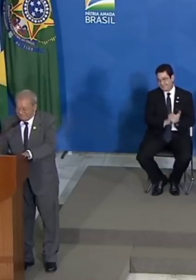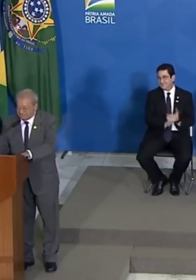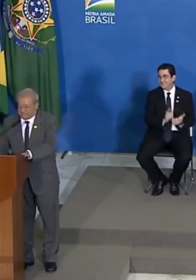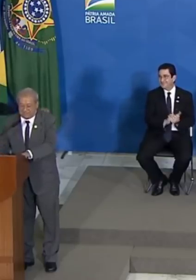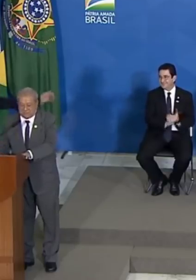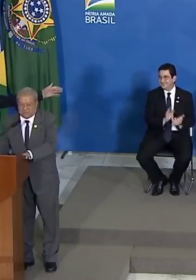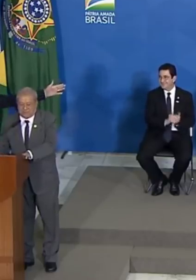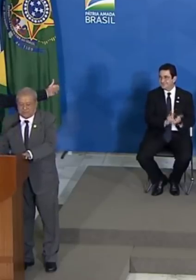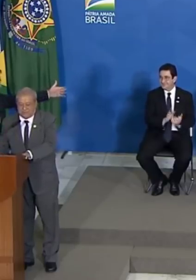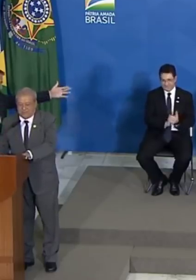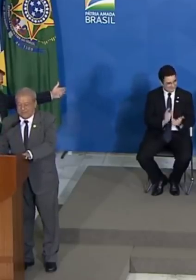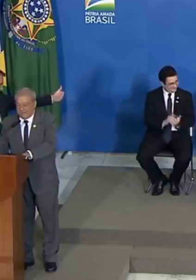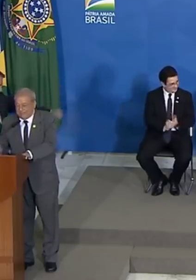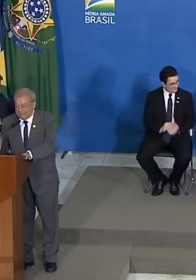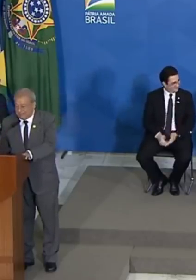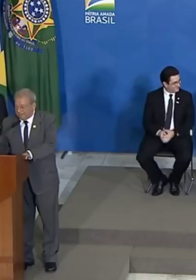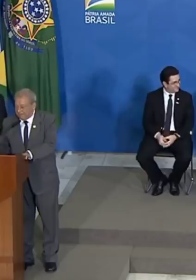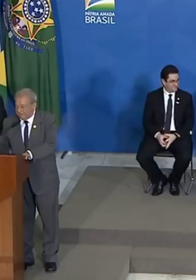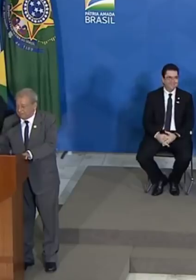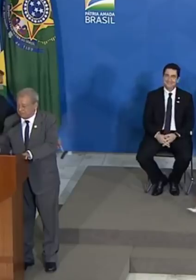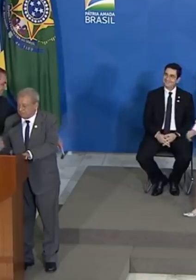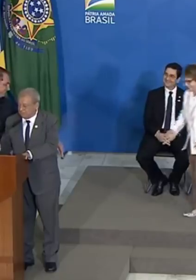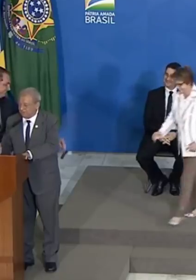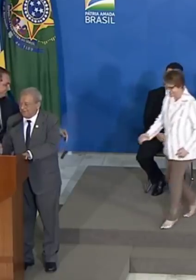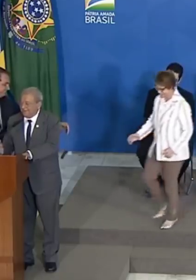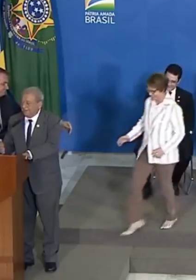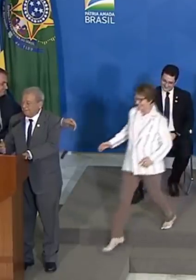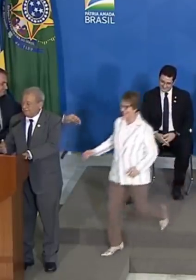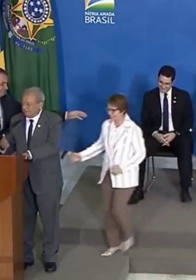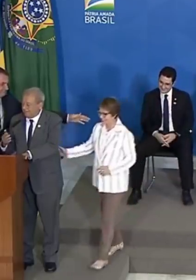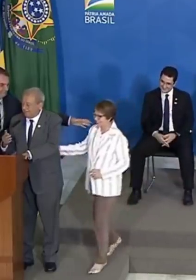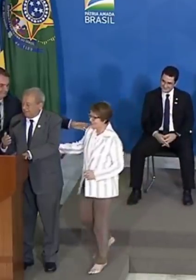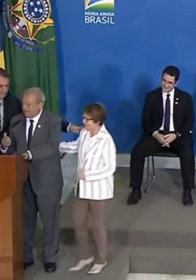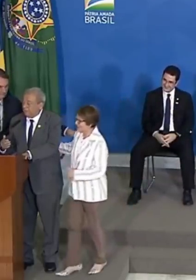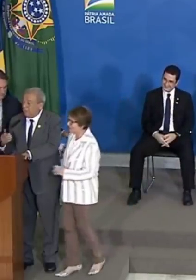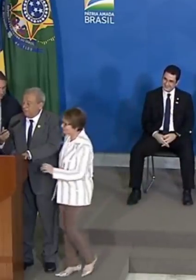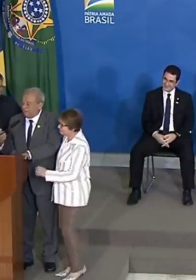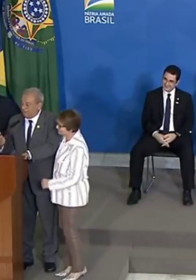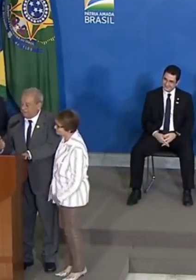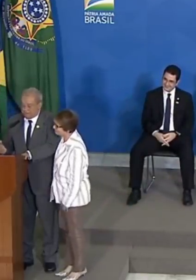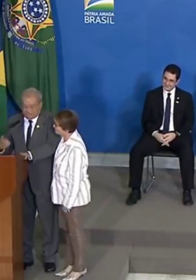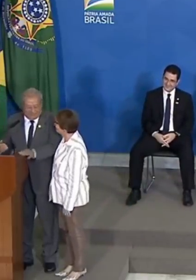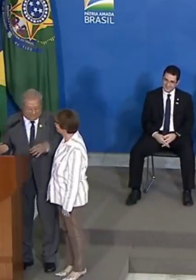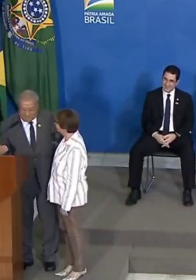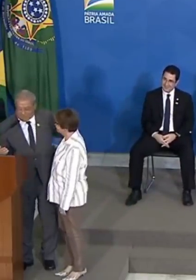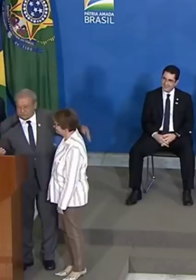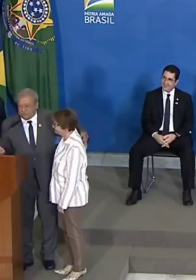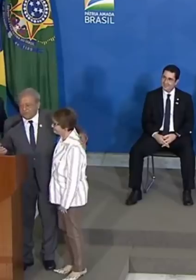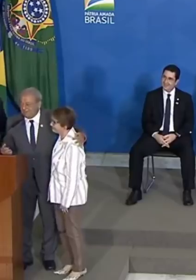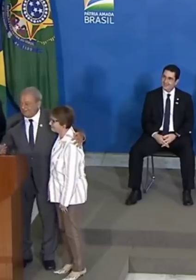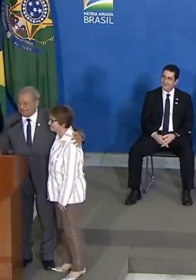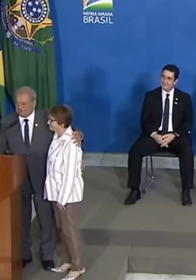Ela é realmente excepcional. E parabéns ao senhor por estar complementando aqueles